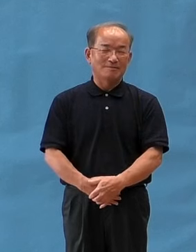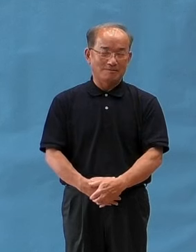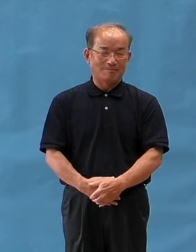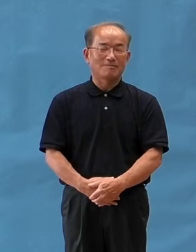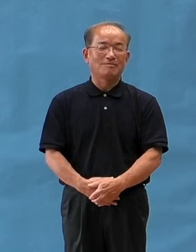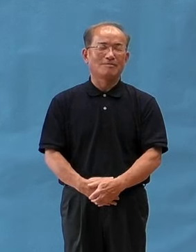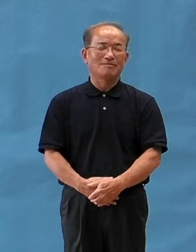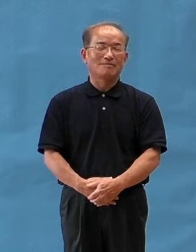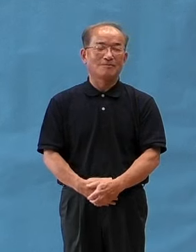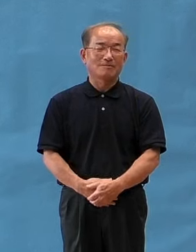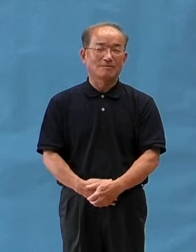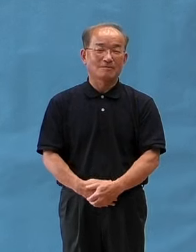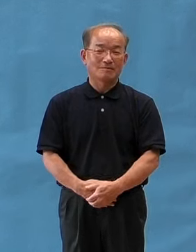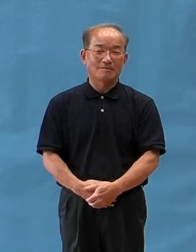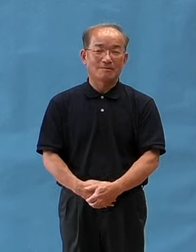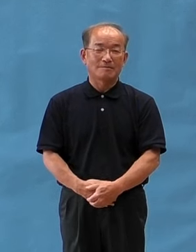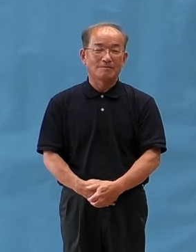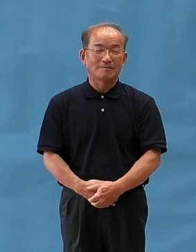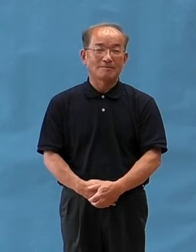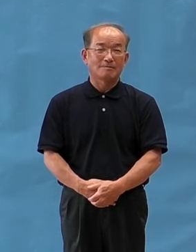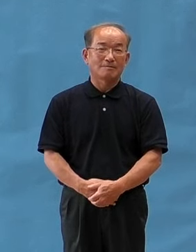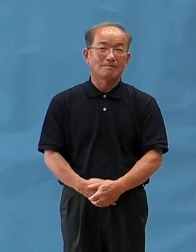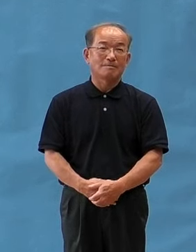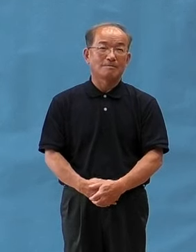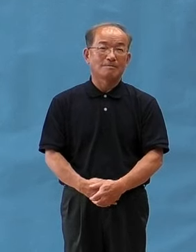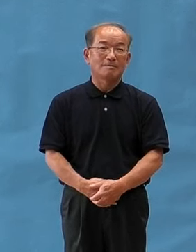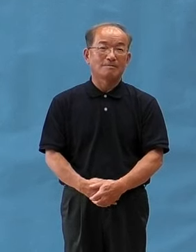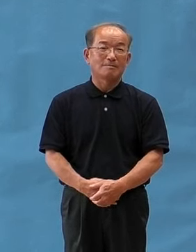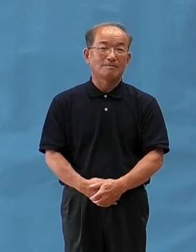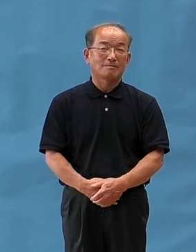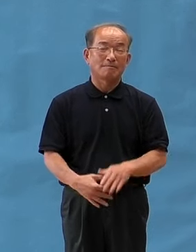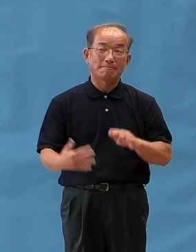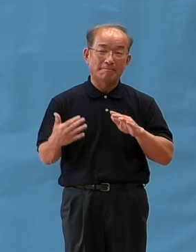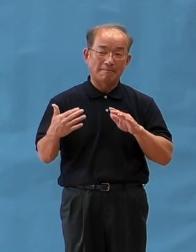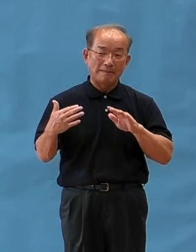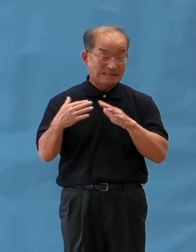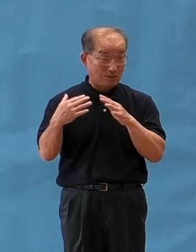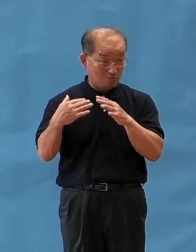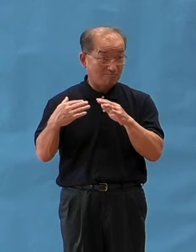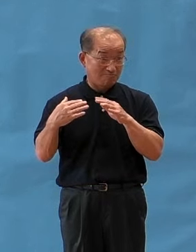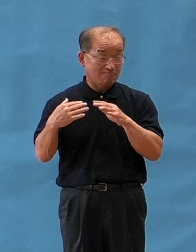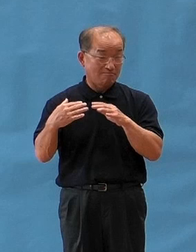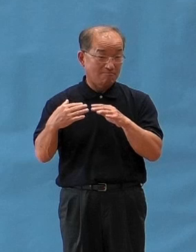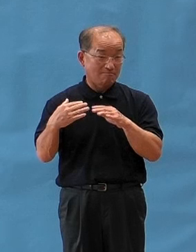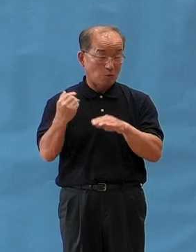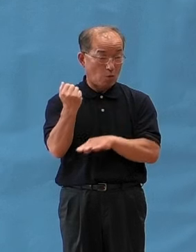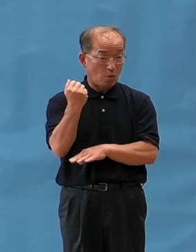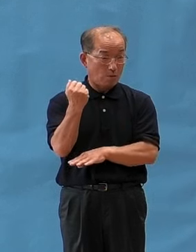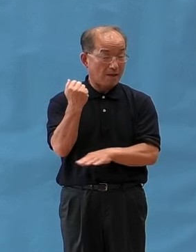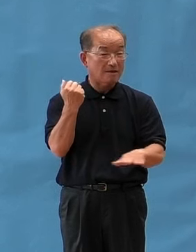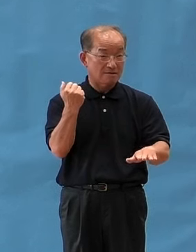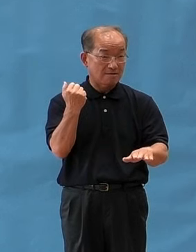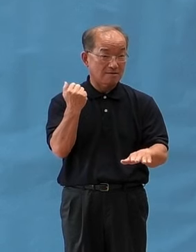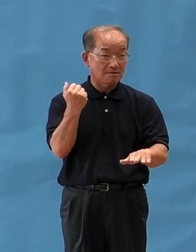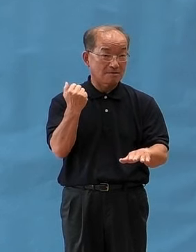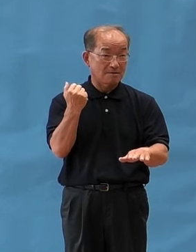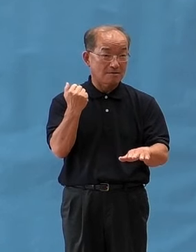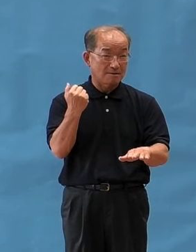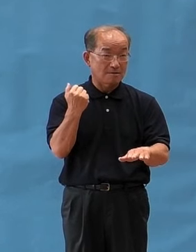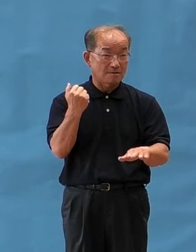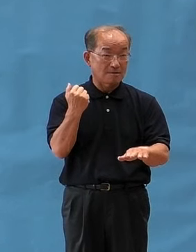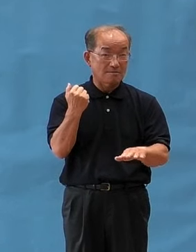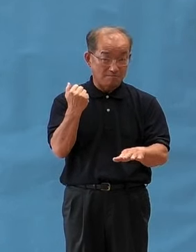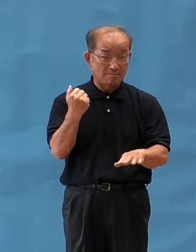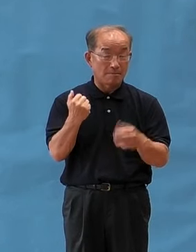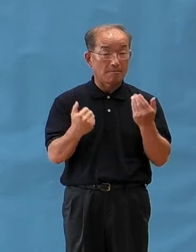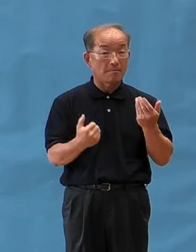まあ、なんていうか、まあ、議論のベースが、あれね、ちゃんと打ち合わせして